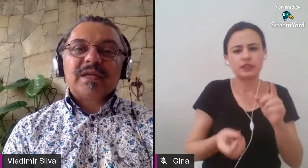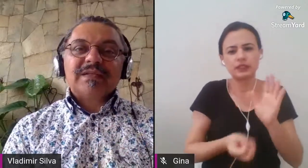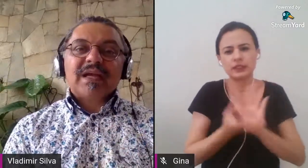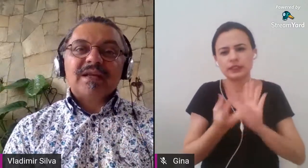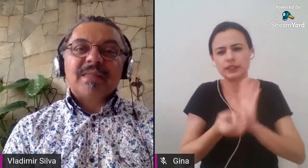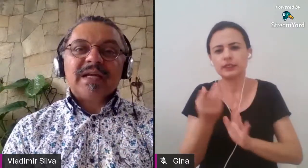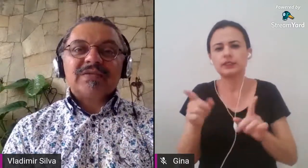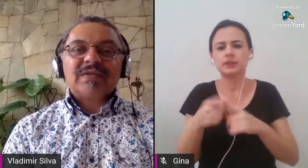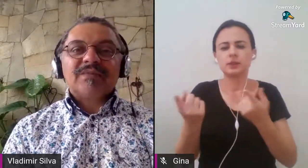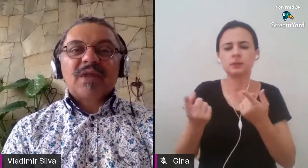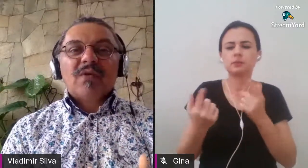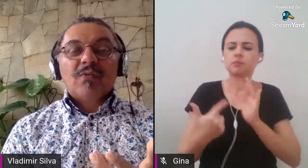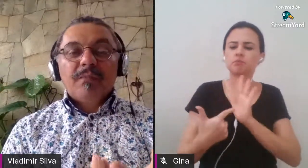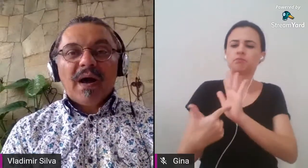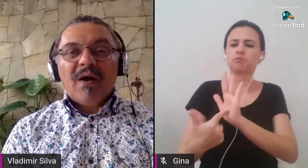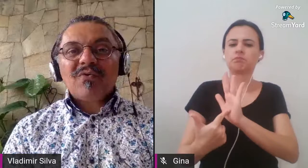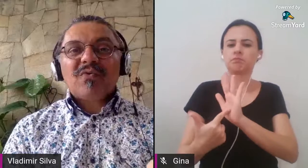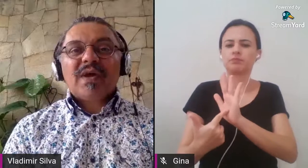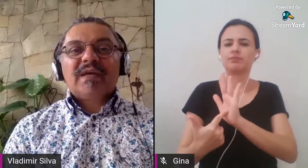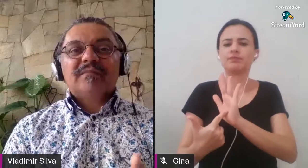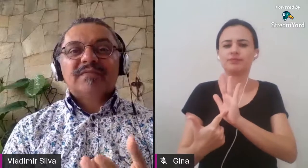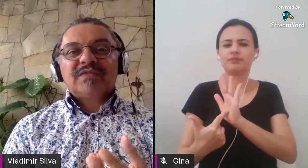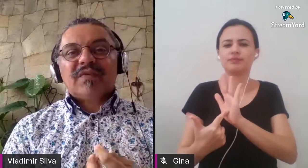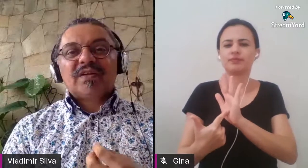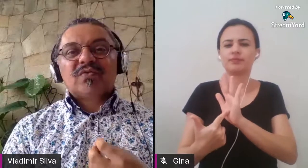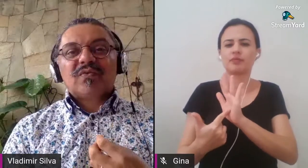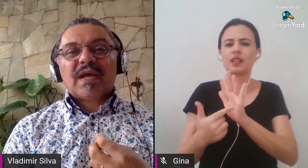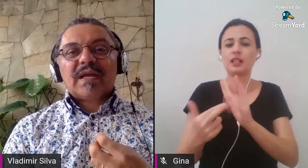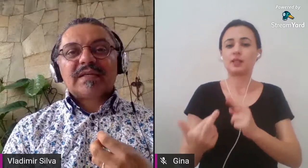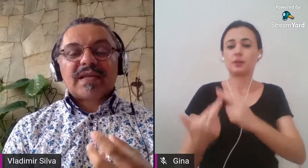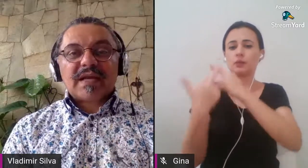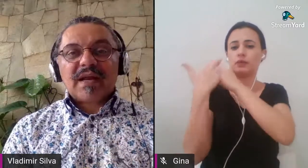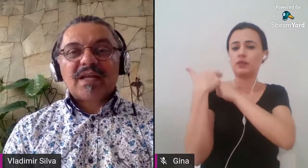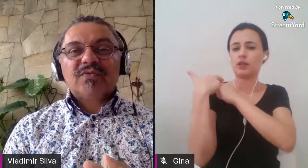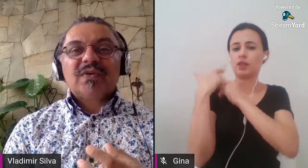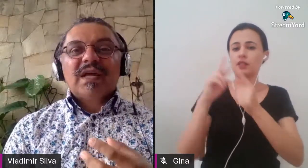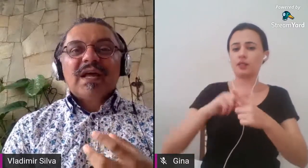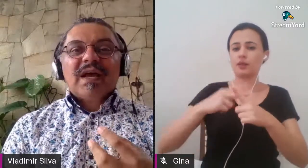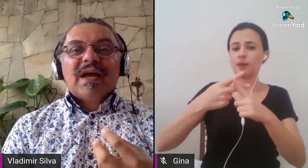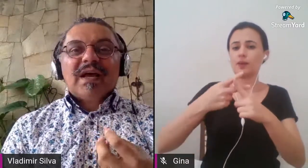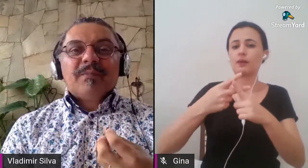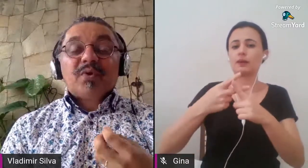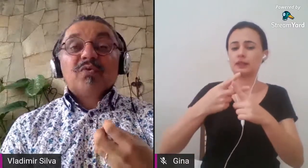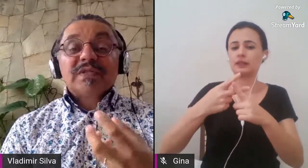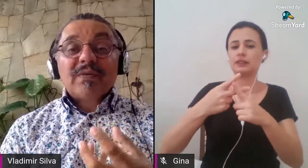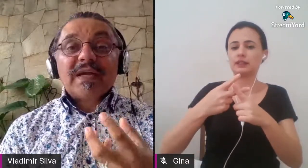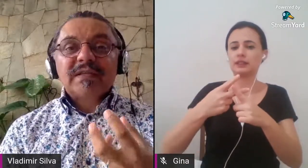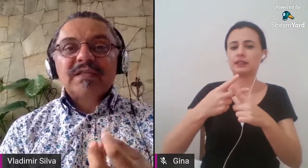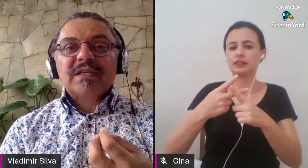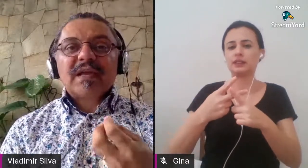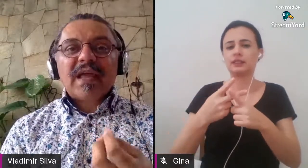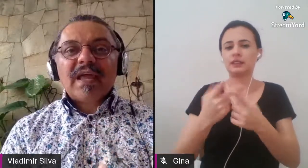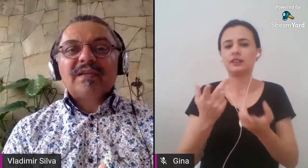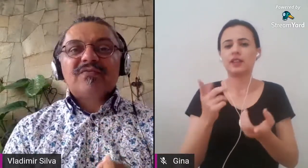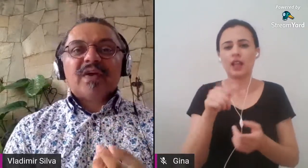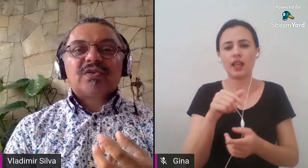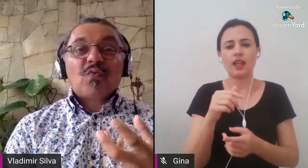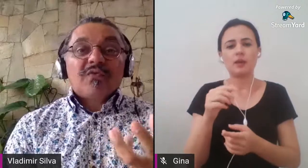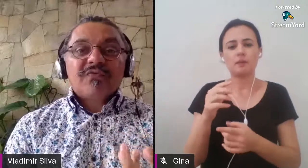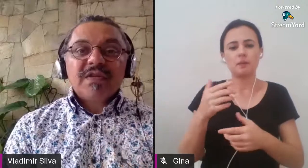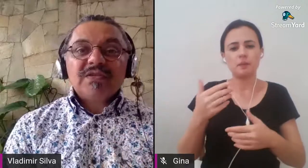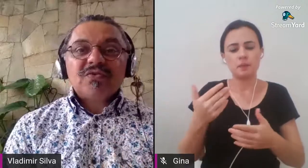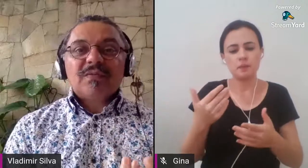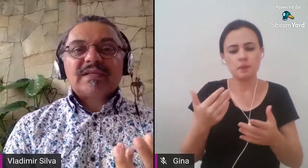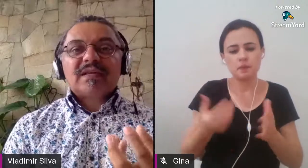uma responsabilidade a mais, né? O palco é, de fato, um lugar sagrado, a produção artística é,